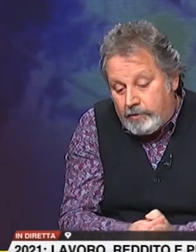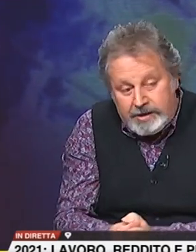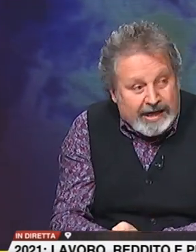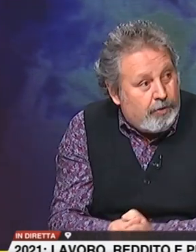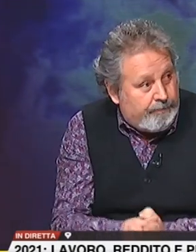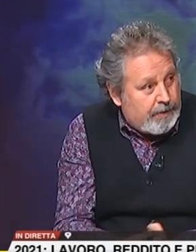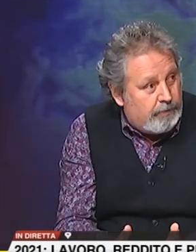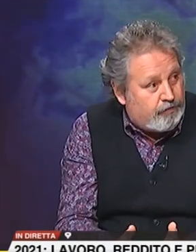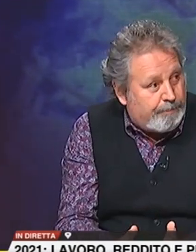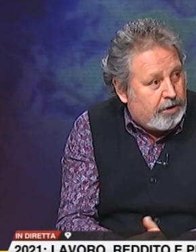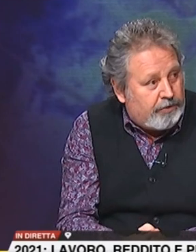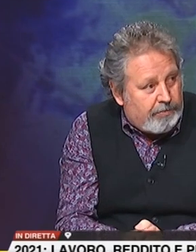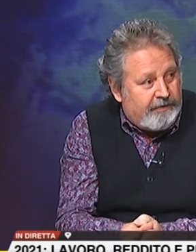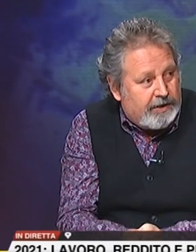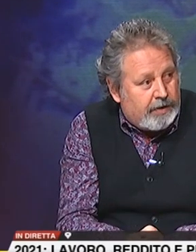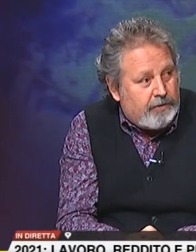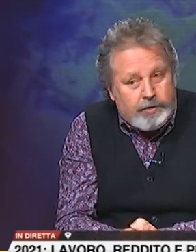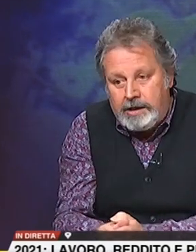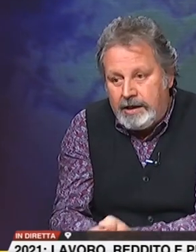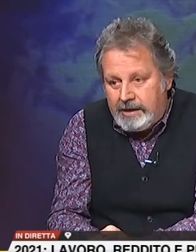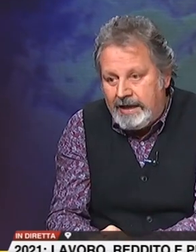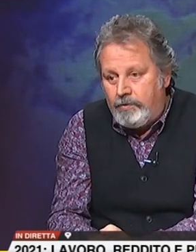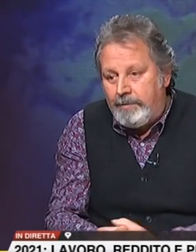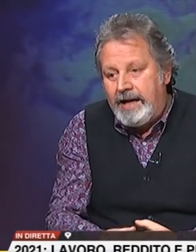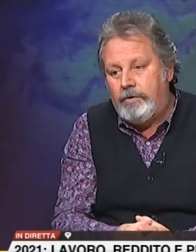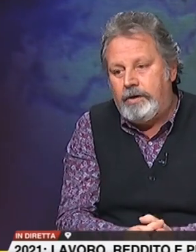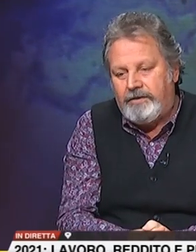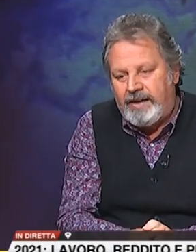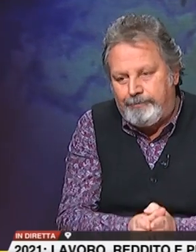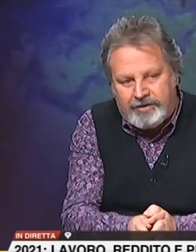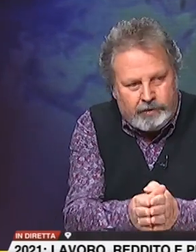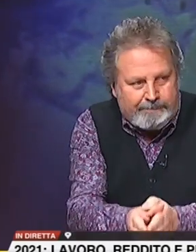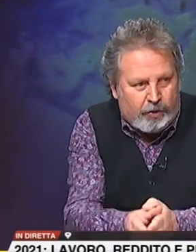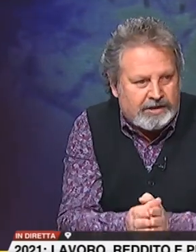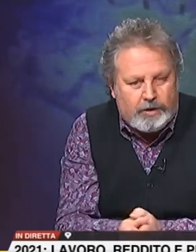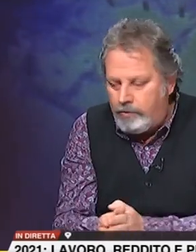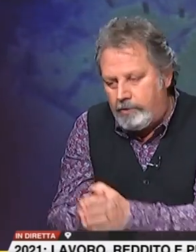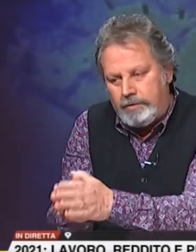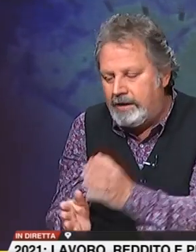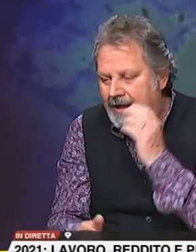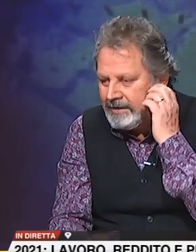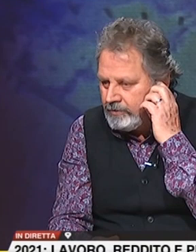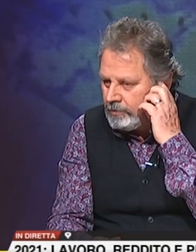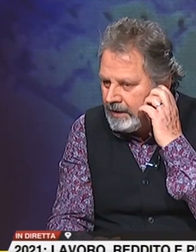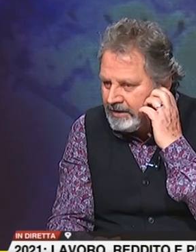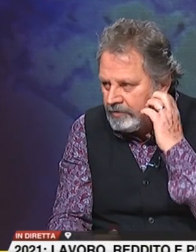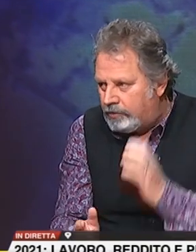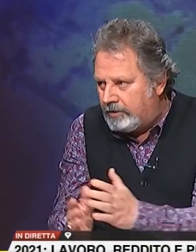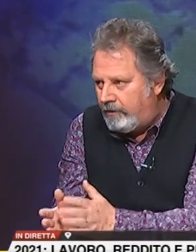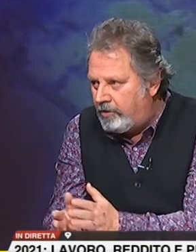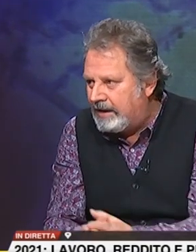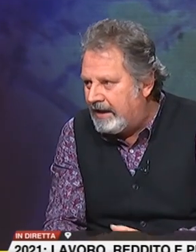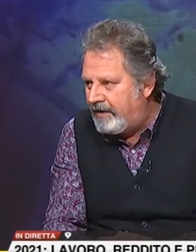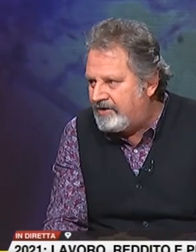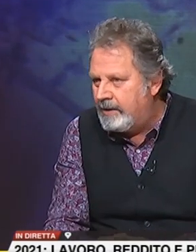qui noi diamo un supporto, insomma, vengono, certo, da noi, gli diamo una mano a fare la procedura in posta o in altre strutture